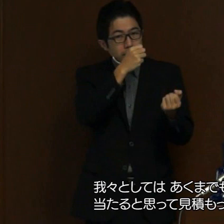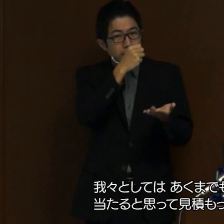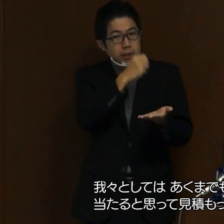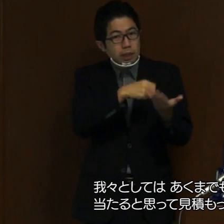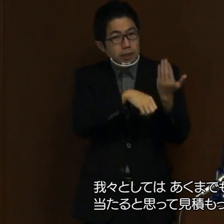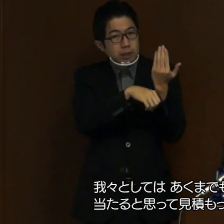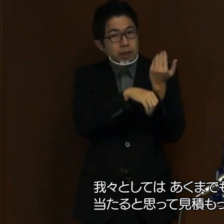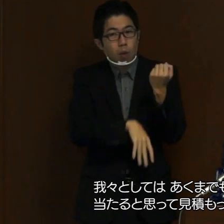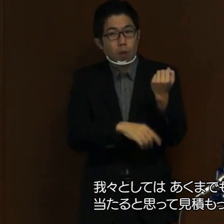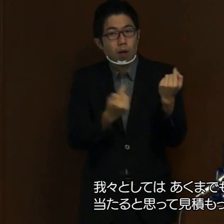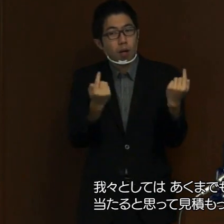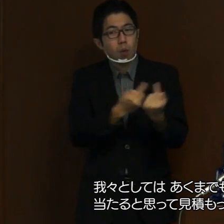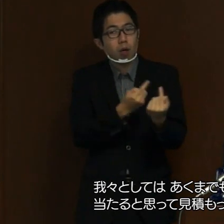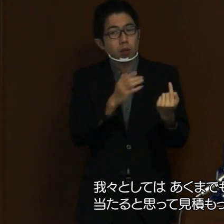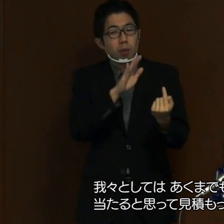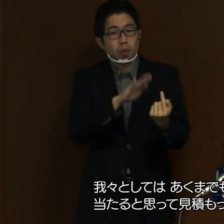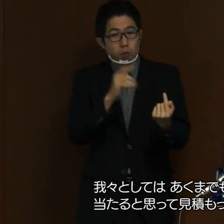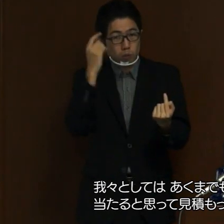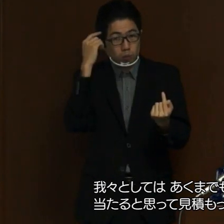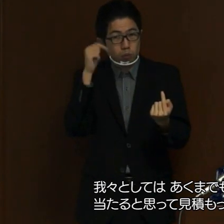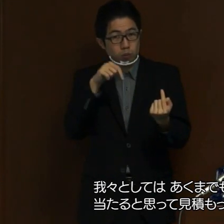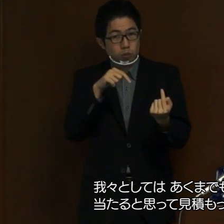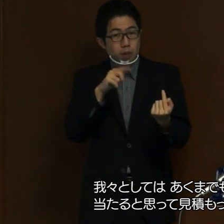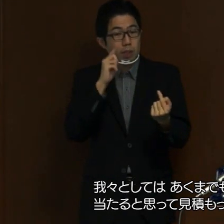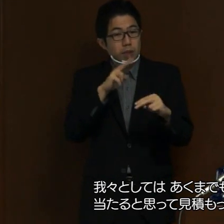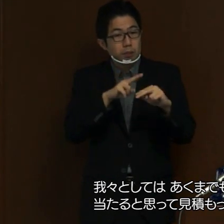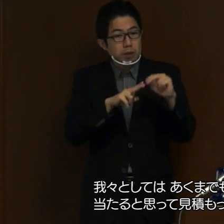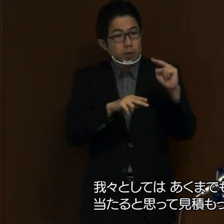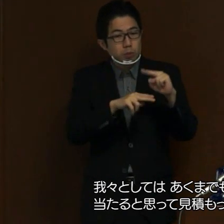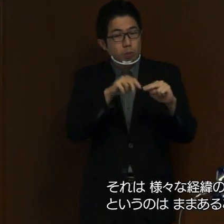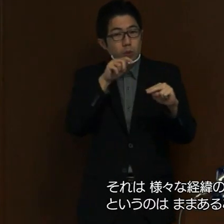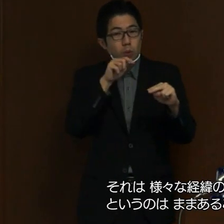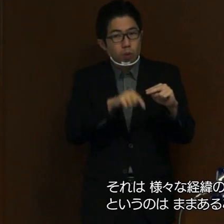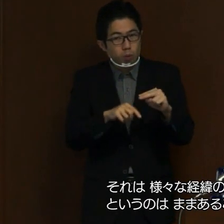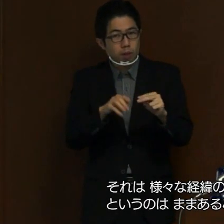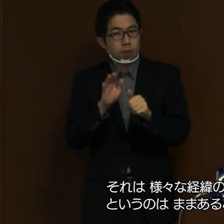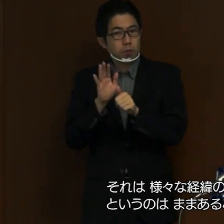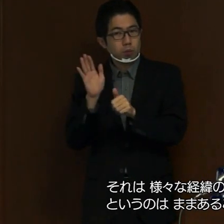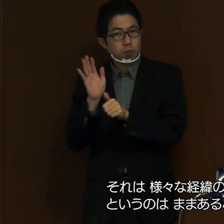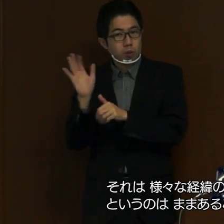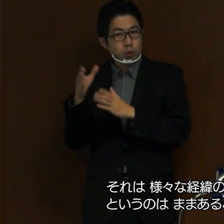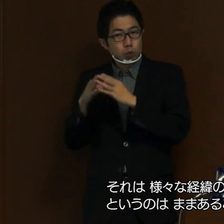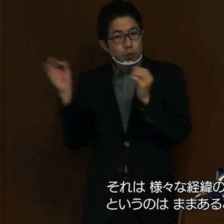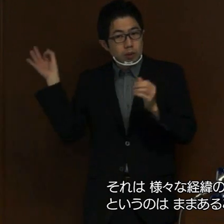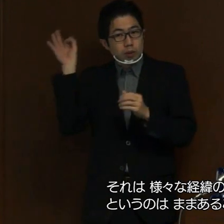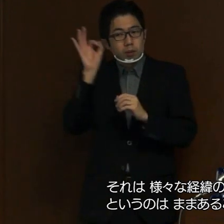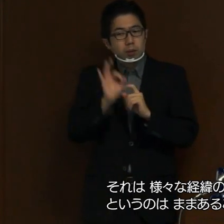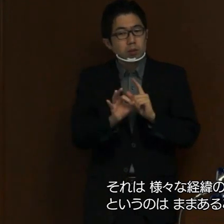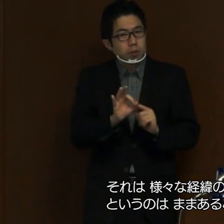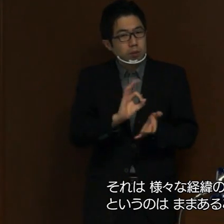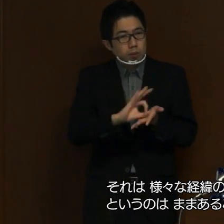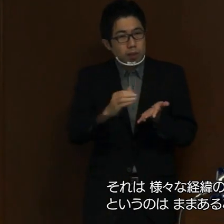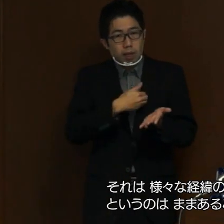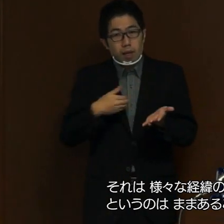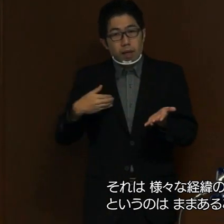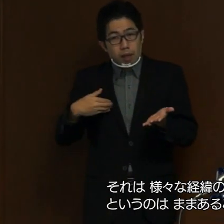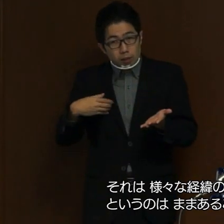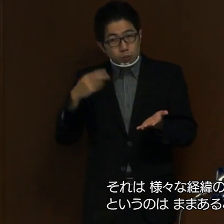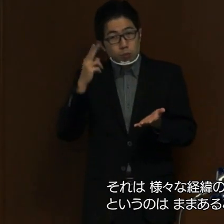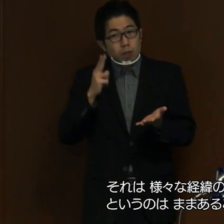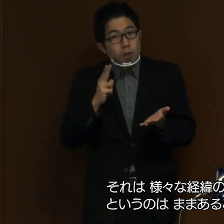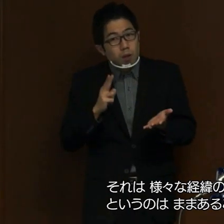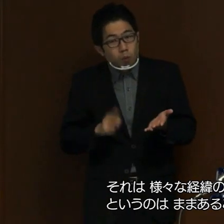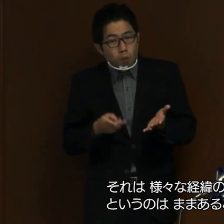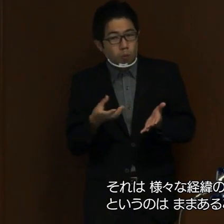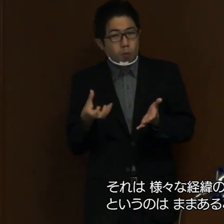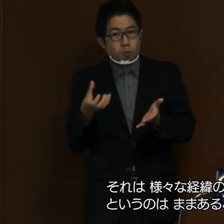はあくまでもこれは交付金が当たると思って見積もっているものでもあっても、それはさまざまな経緯の中で、